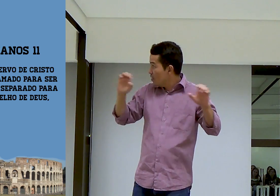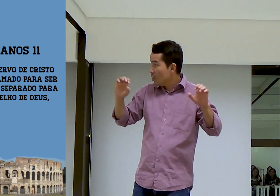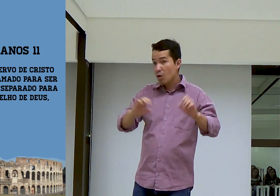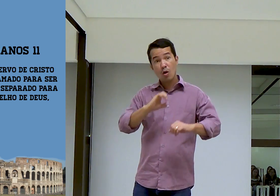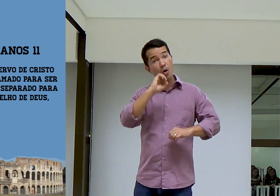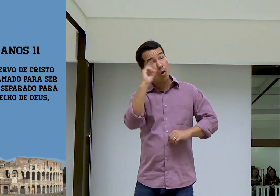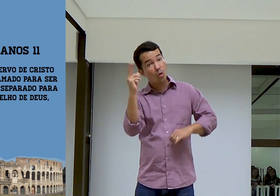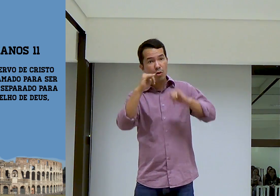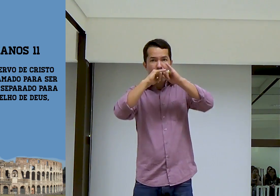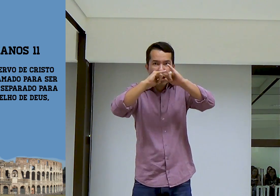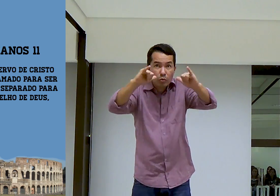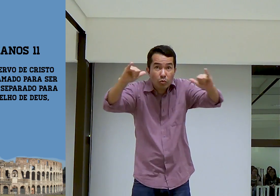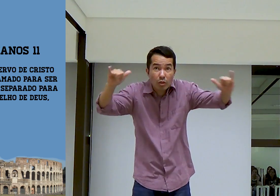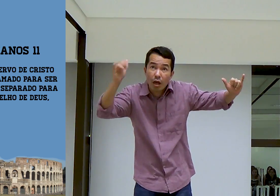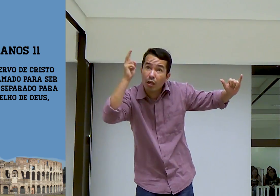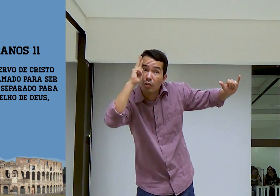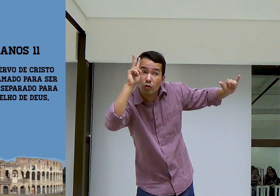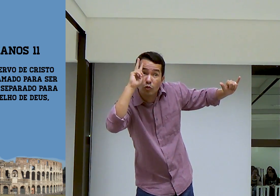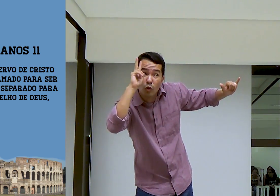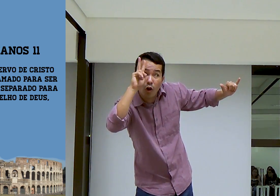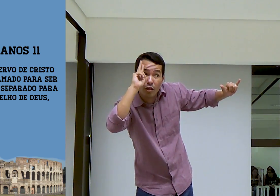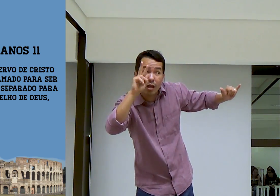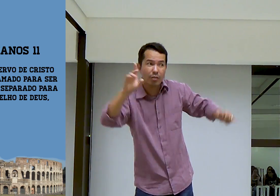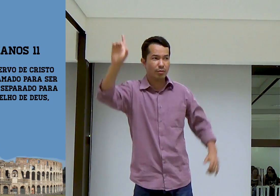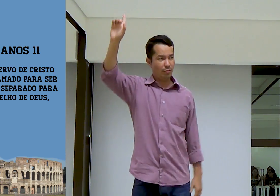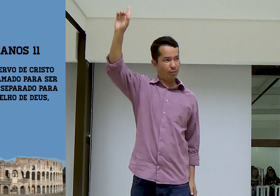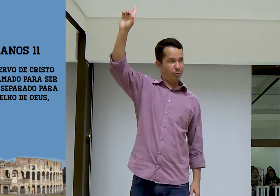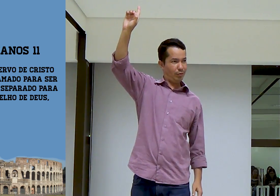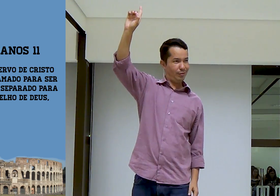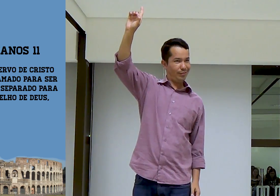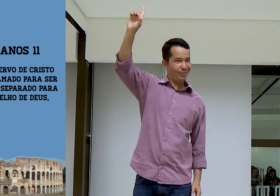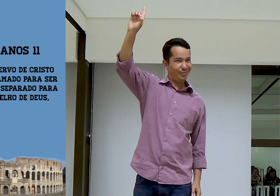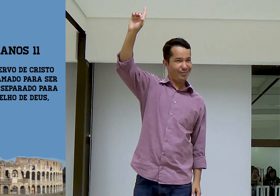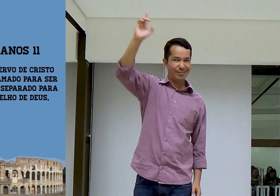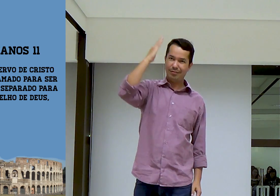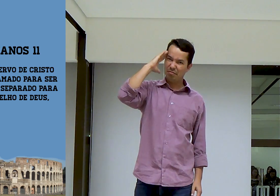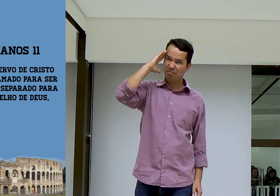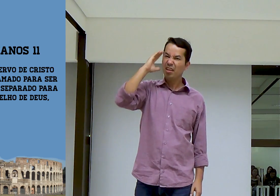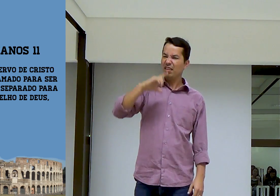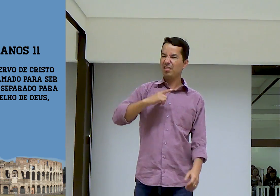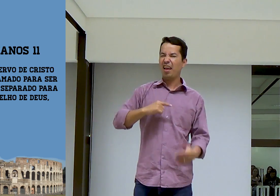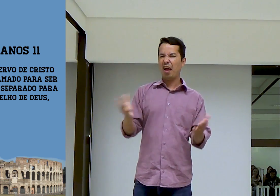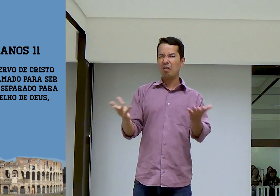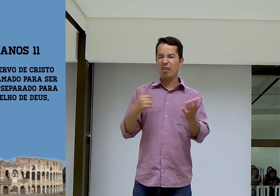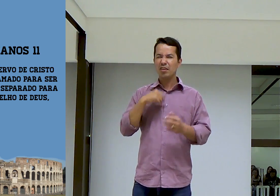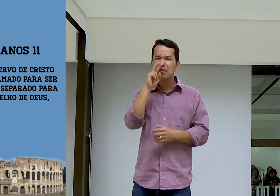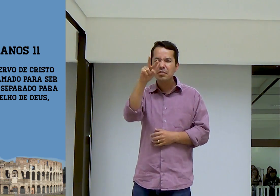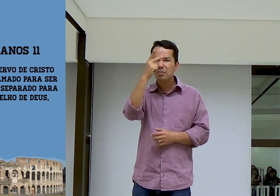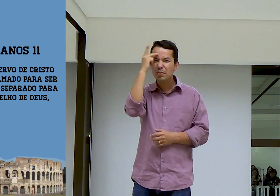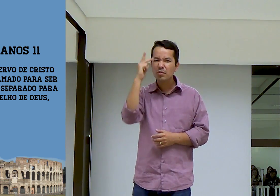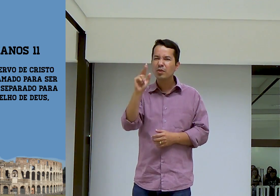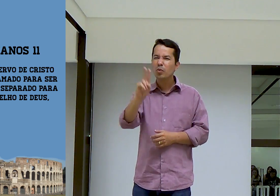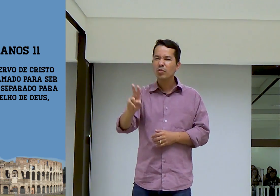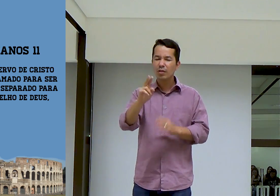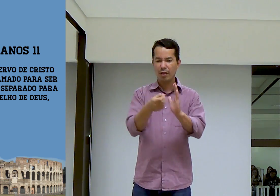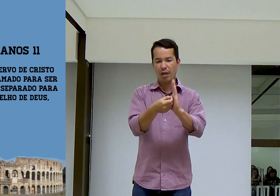Evangelho de Deus, ou então eu posso usar esse sinal para anunciar a história de